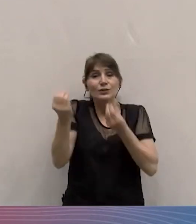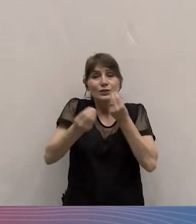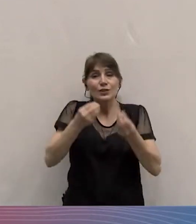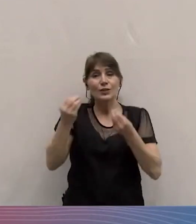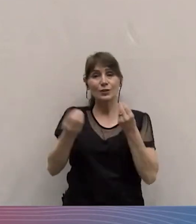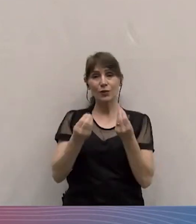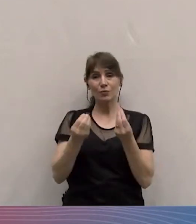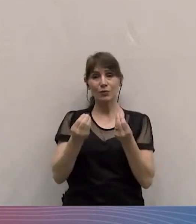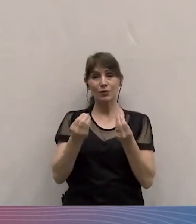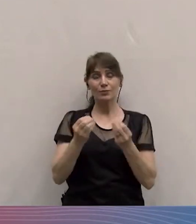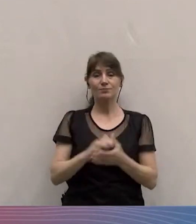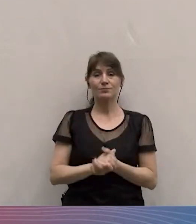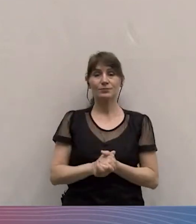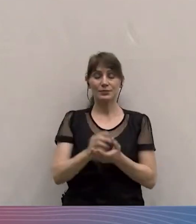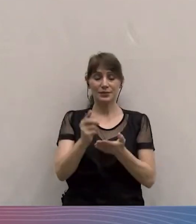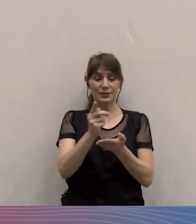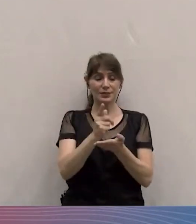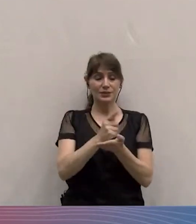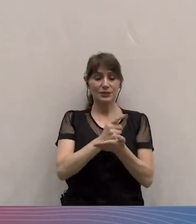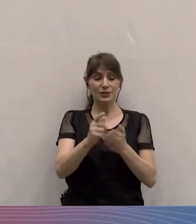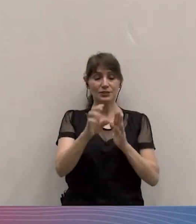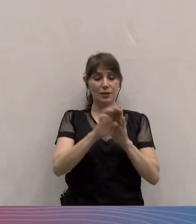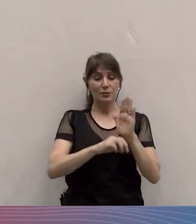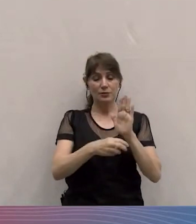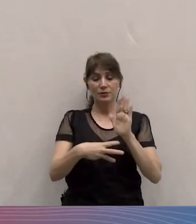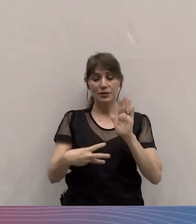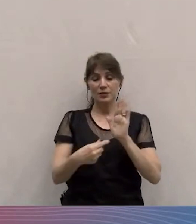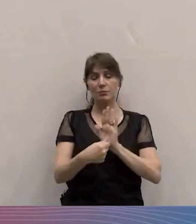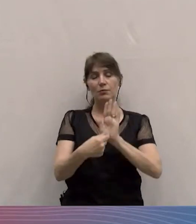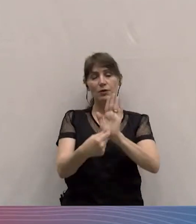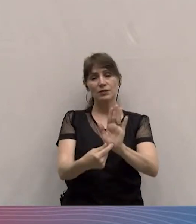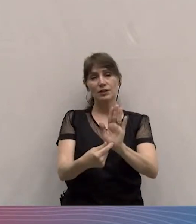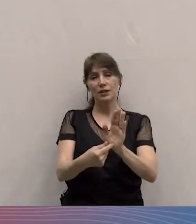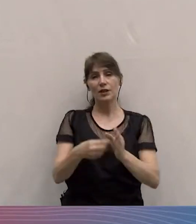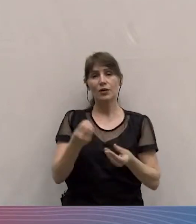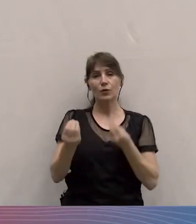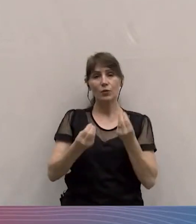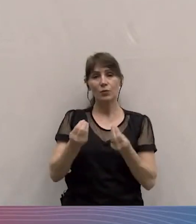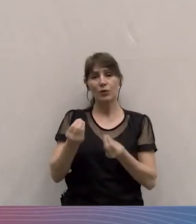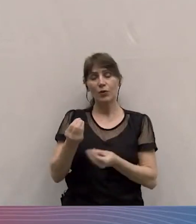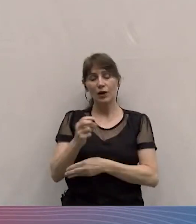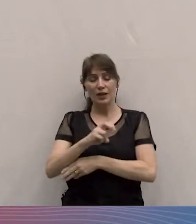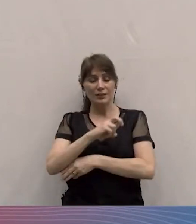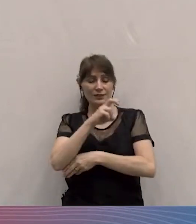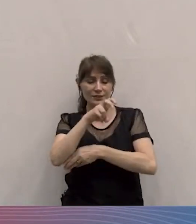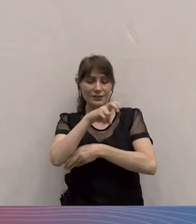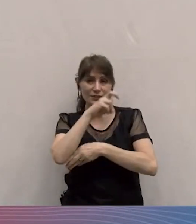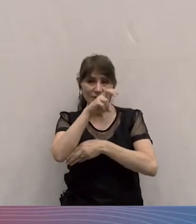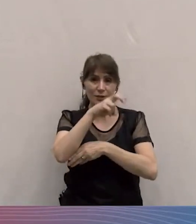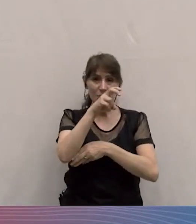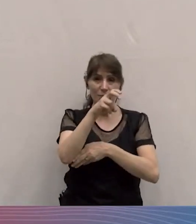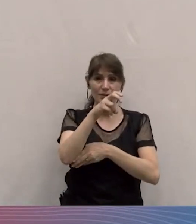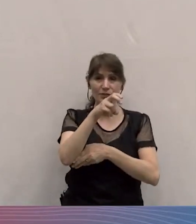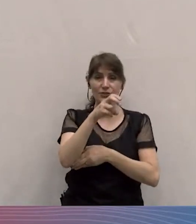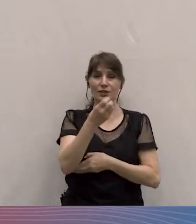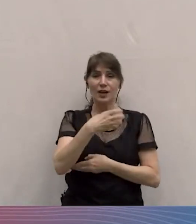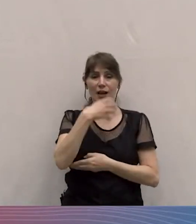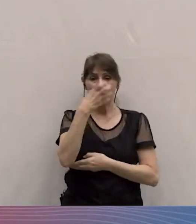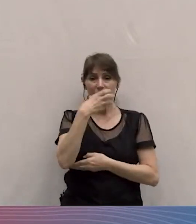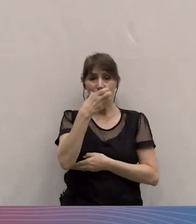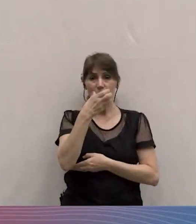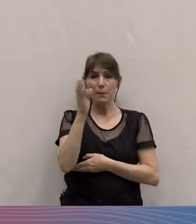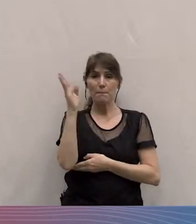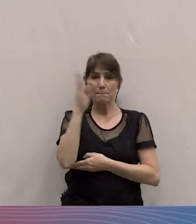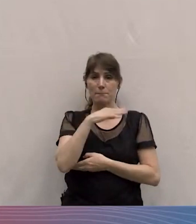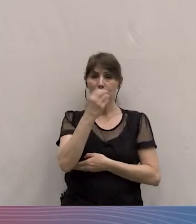carne, irmãos, Gênesis 6:3, já falei. Quando a serpente ofereceu a árvore do conhecimento do bem e do mal,